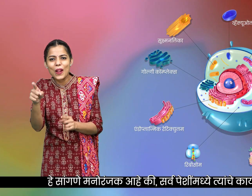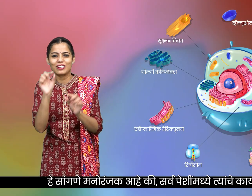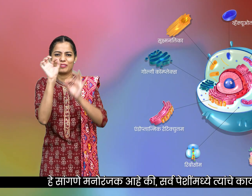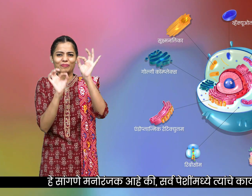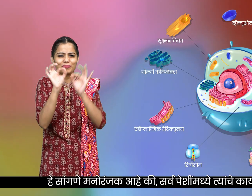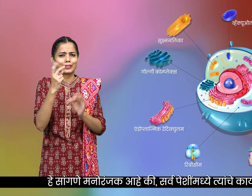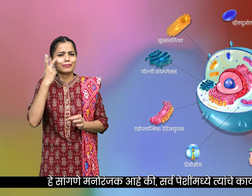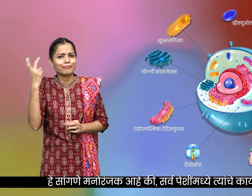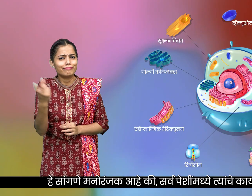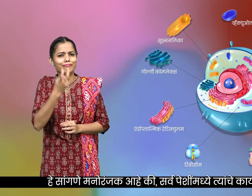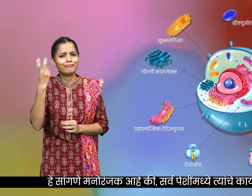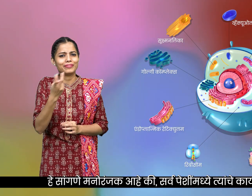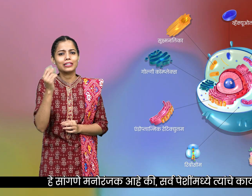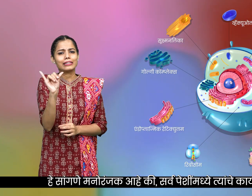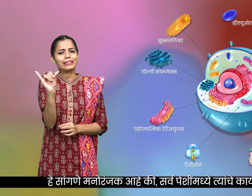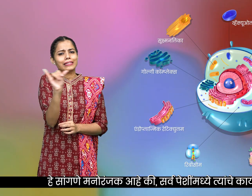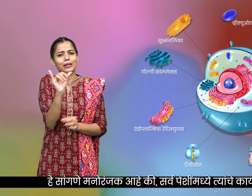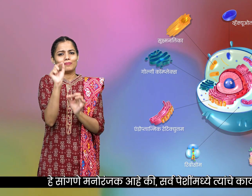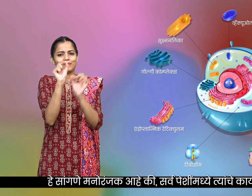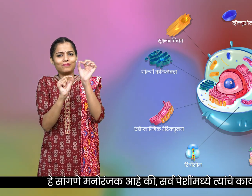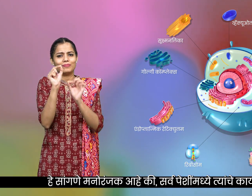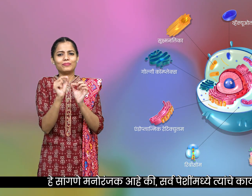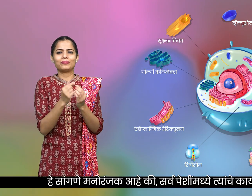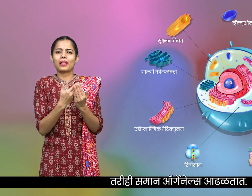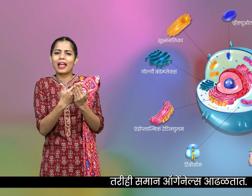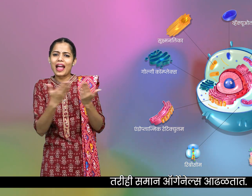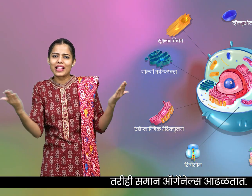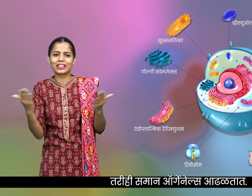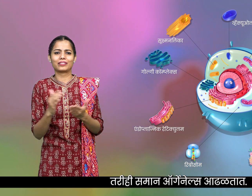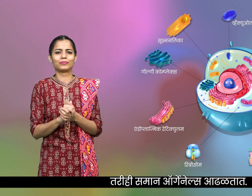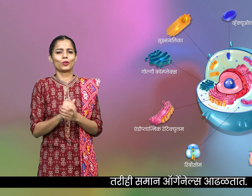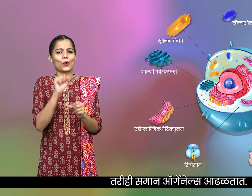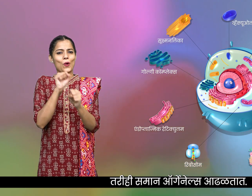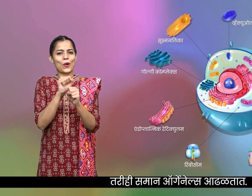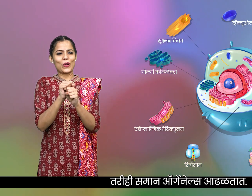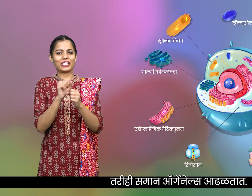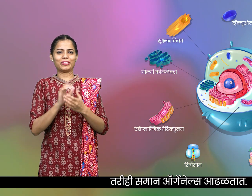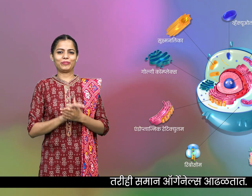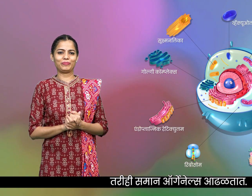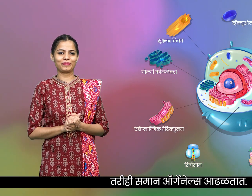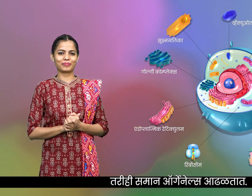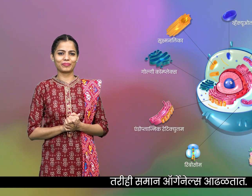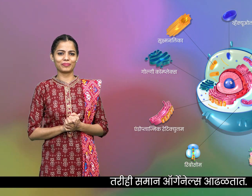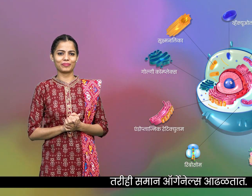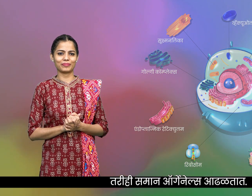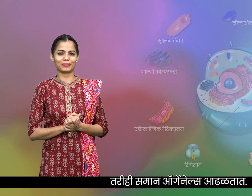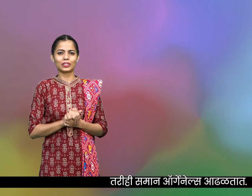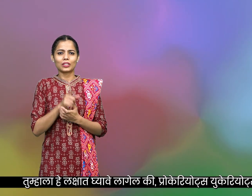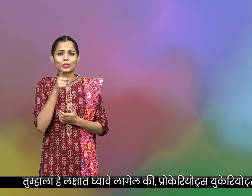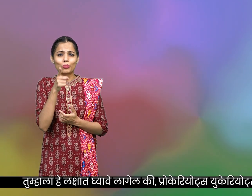सर्व पेशींमध्ये त्यांचे कार्य काहीही असले तरीही समान ऑर्गेनेल्स आढळतात. तुम्हाला